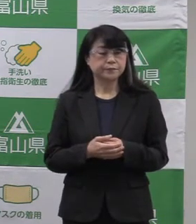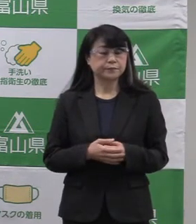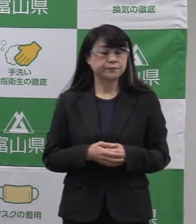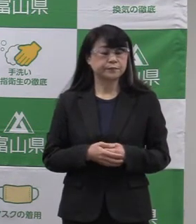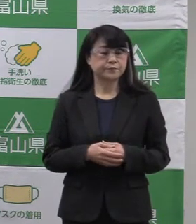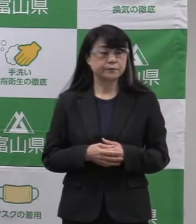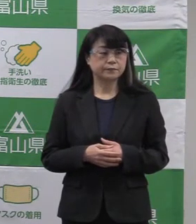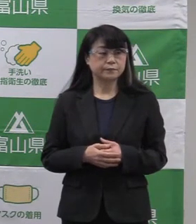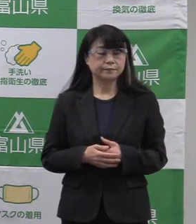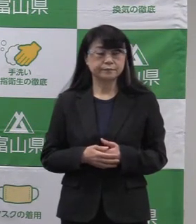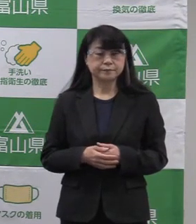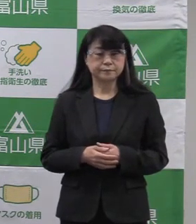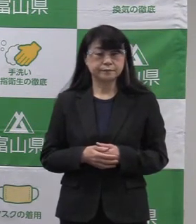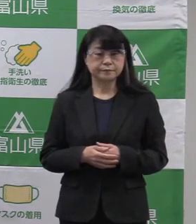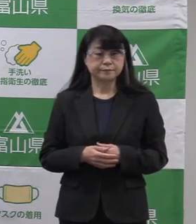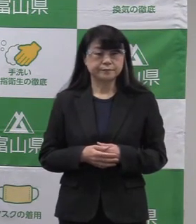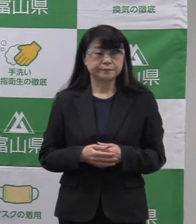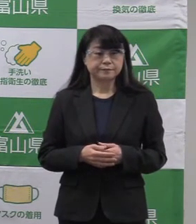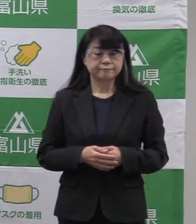どうぞ。